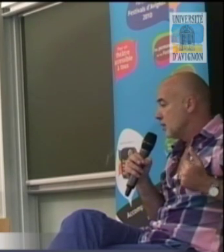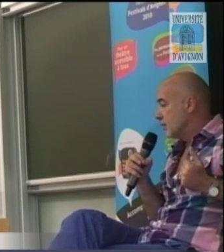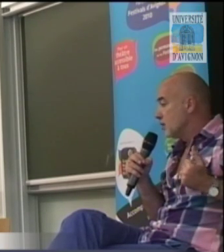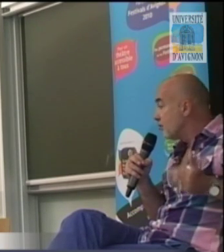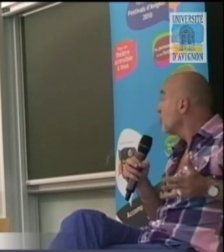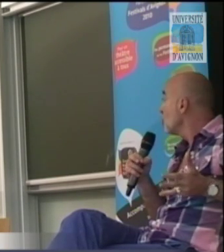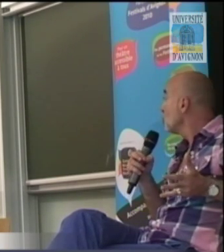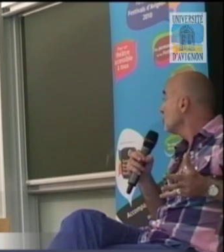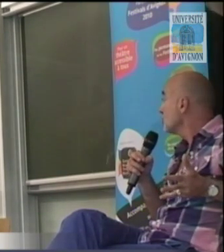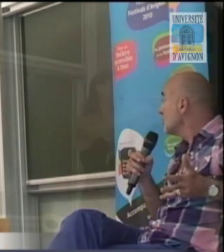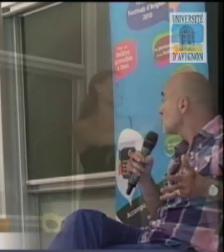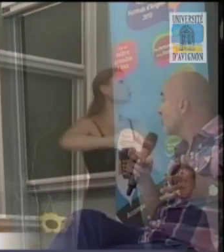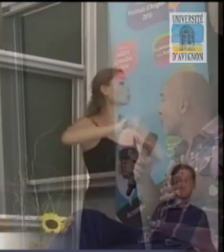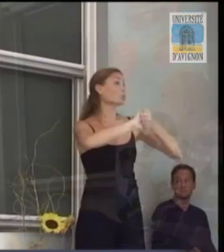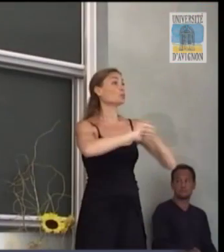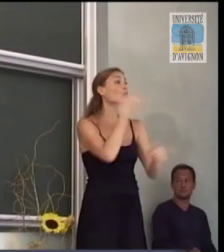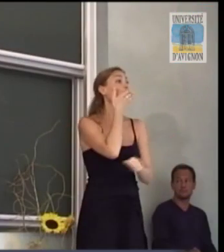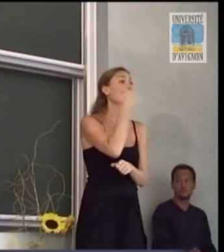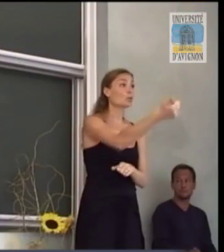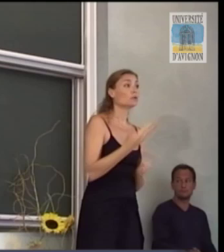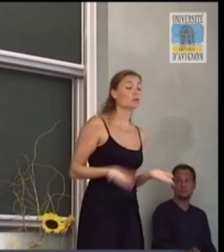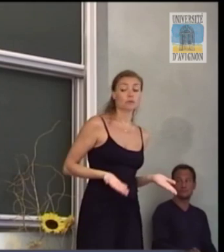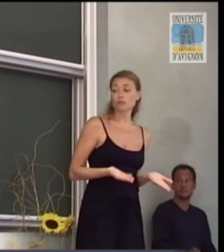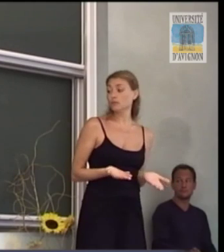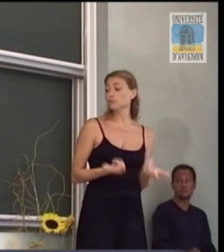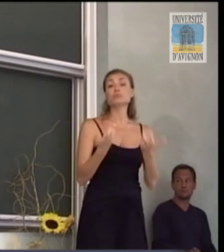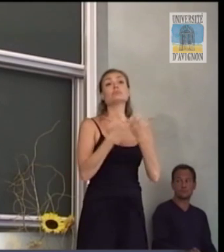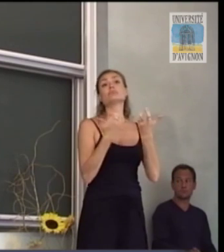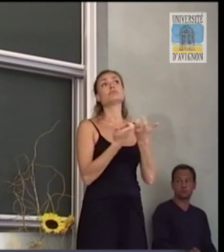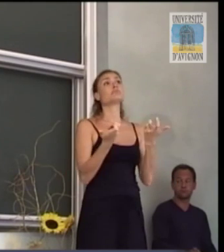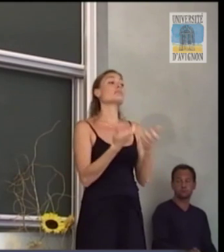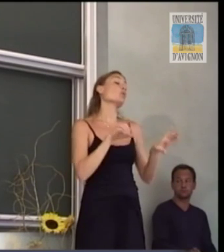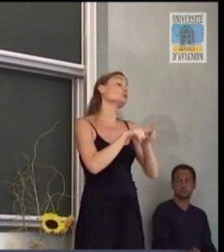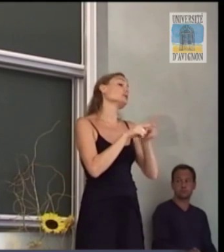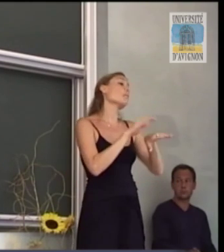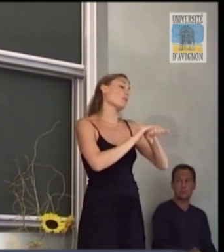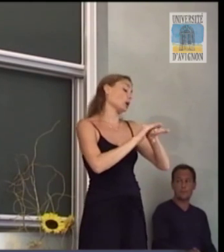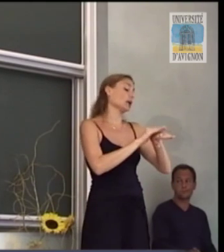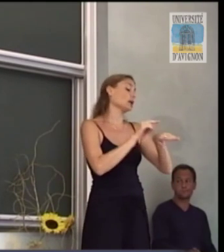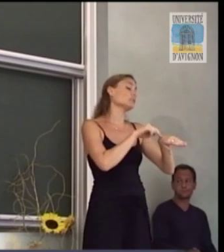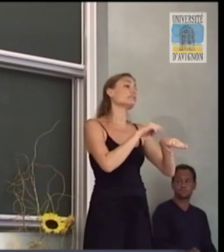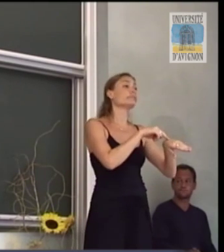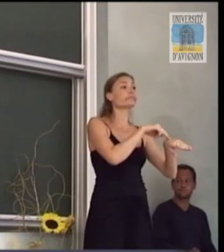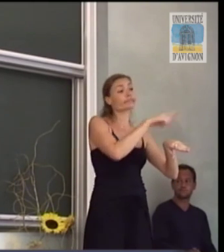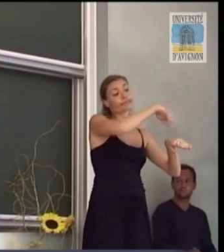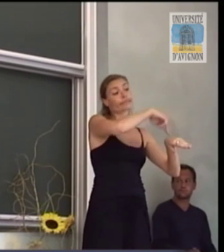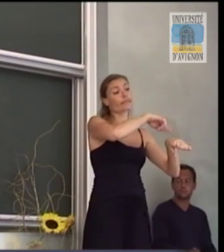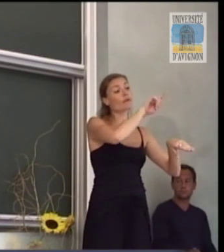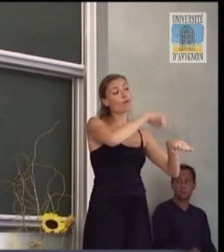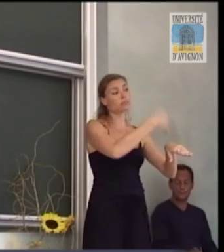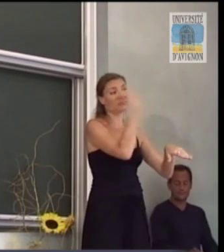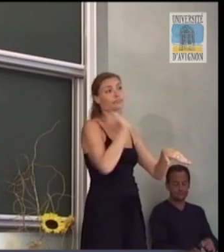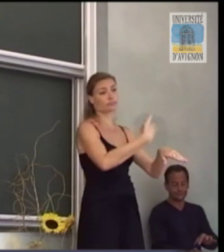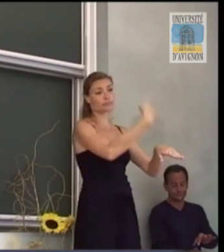fallait qu'on ait maintenant des feuilles de route qui nous soient proposées, que les politiques fassent un peu plus appel à nos compétences,